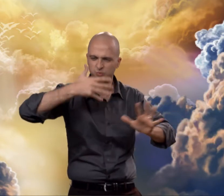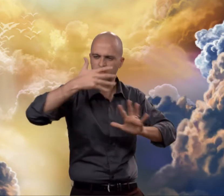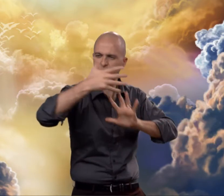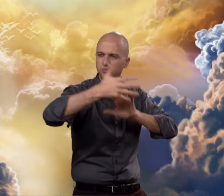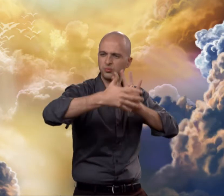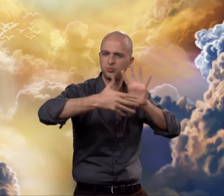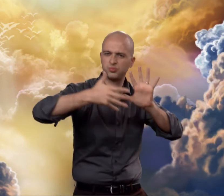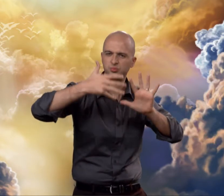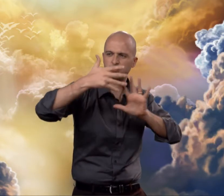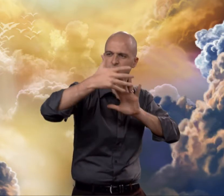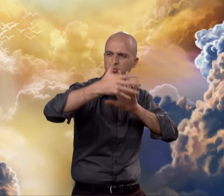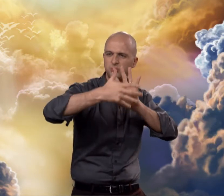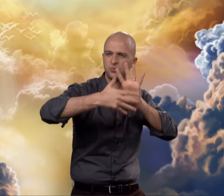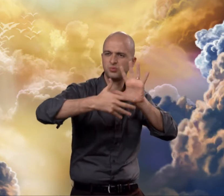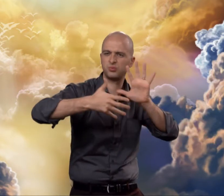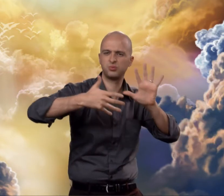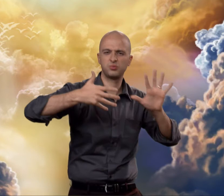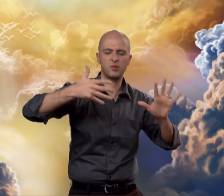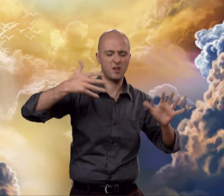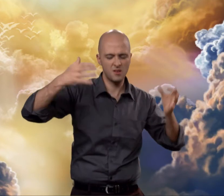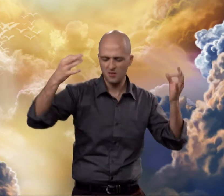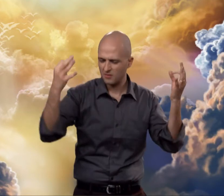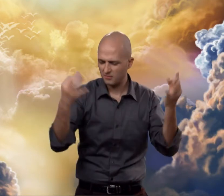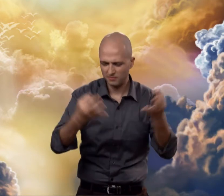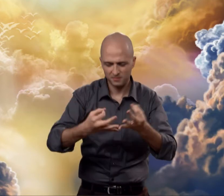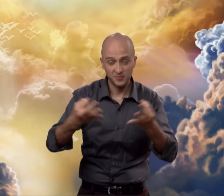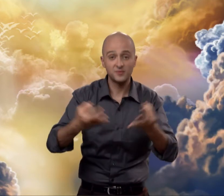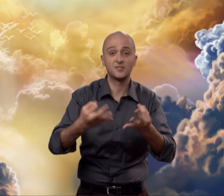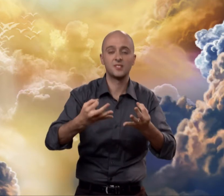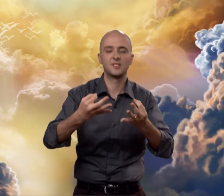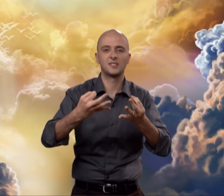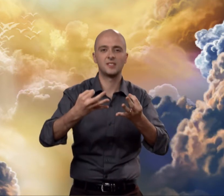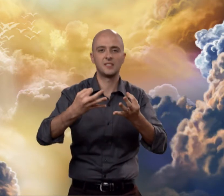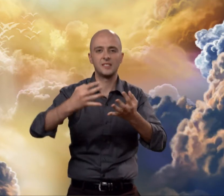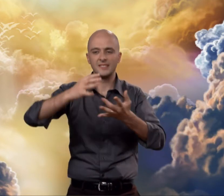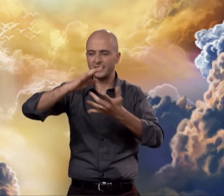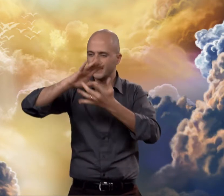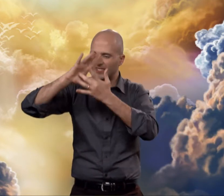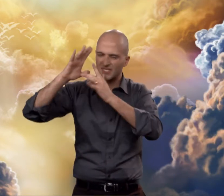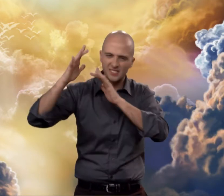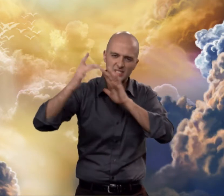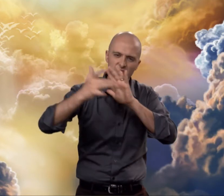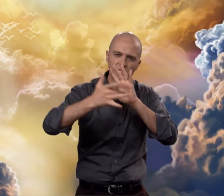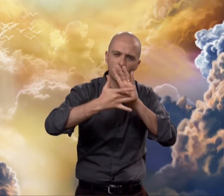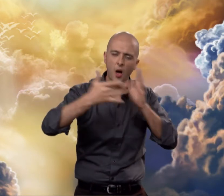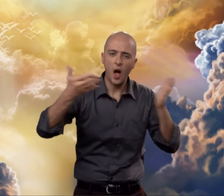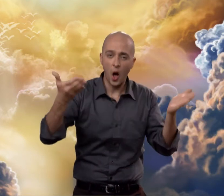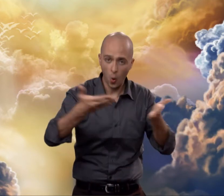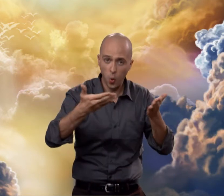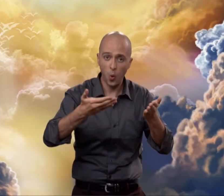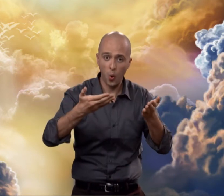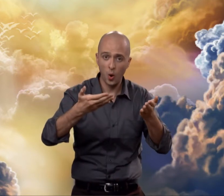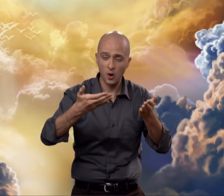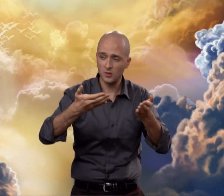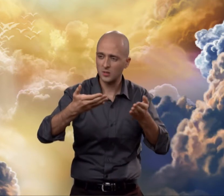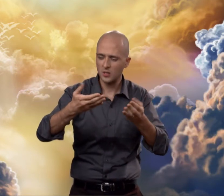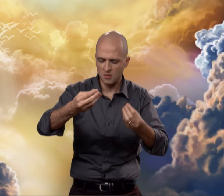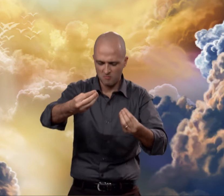sua agonia e humilhação. Os salvos participarão de sua alegria, contemplam aqueles que foram ganhos por meio de